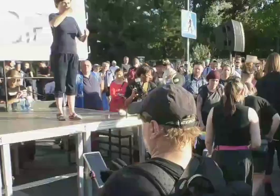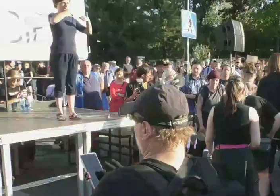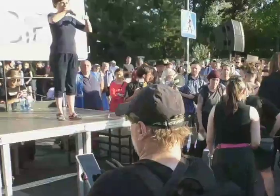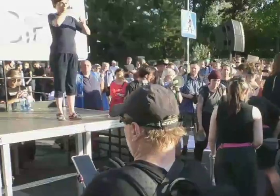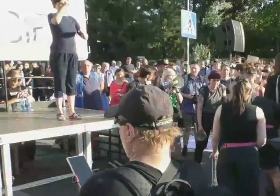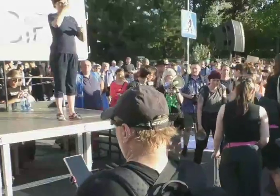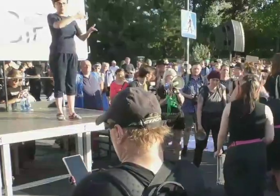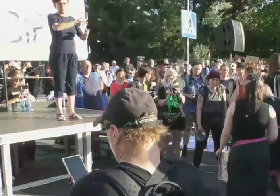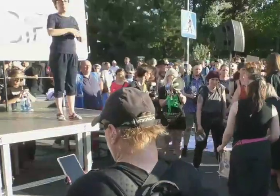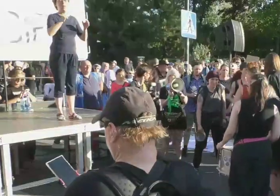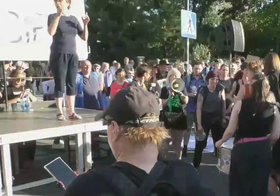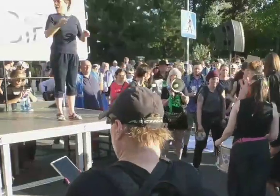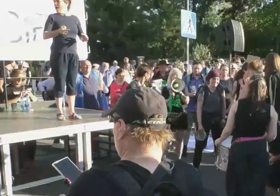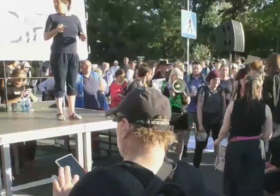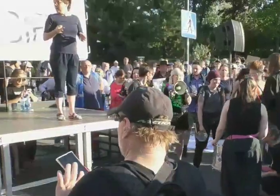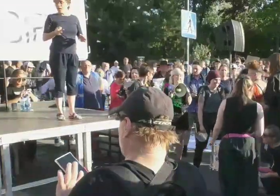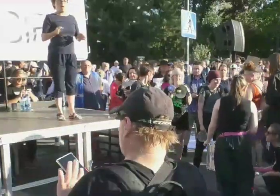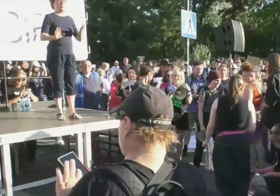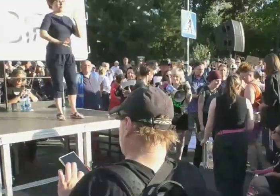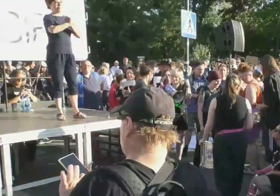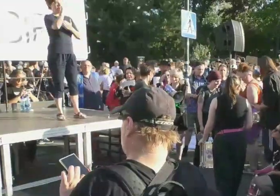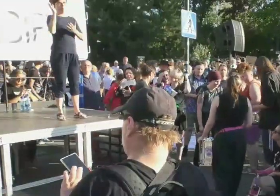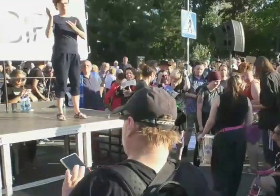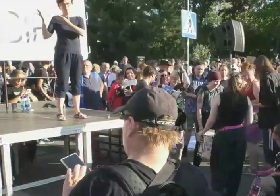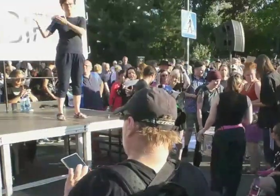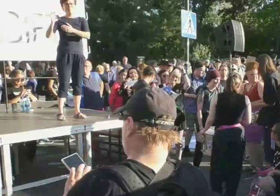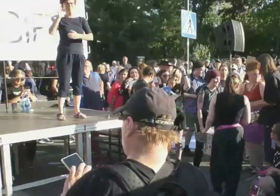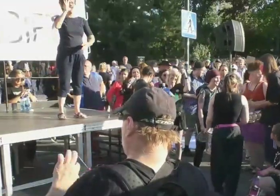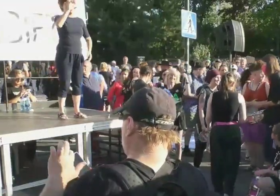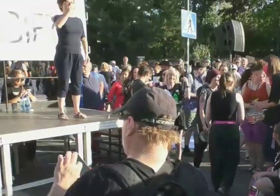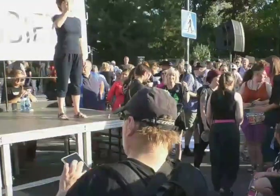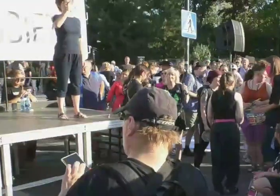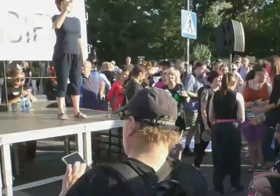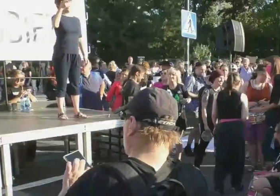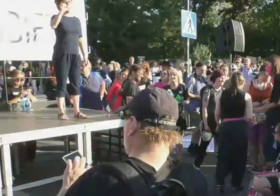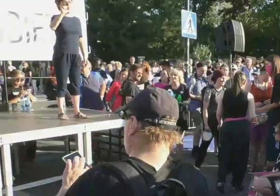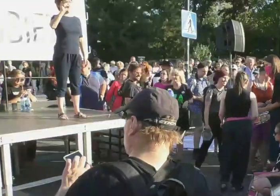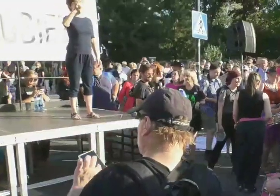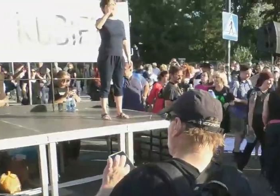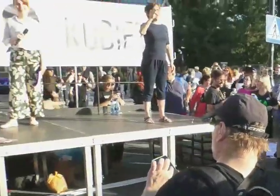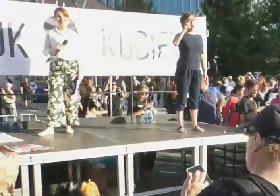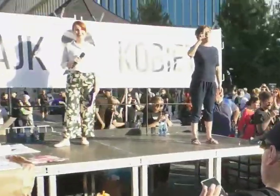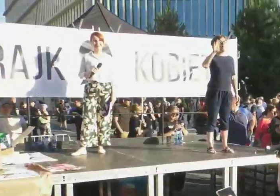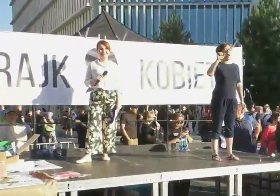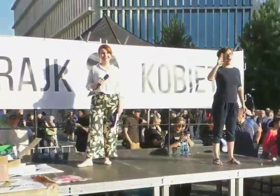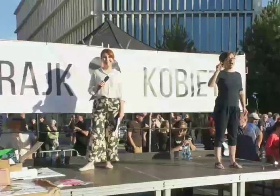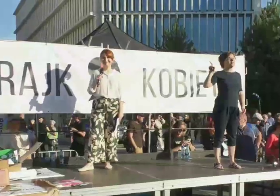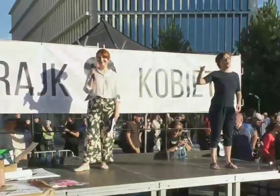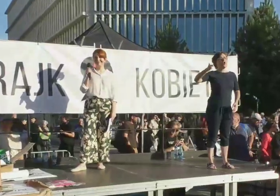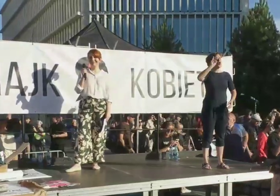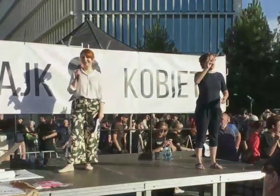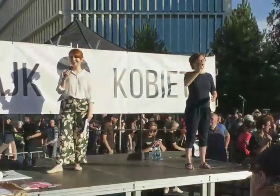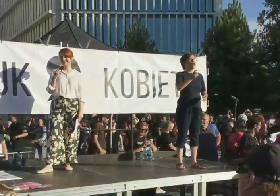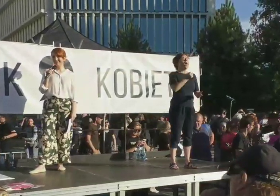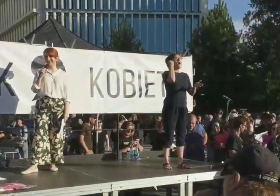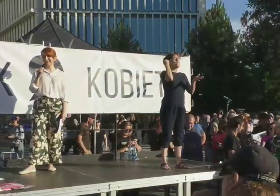Dziękujemy Sambie, a przed nami Sabrina Mana-Walasek, prawniczki Pro Abo.